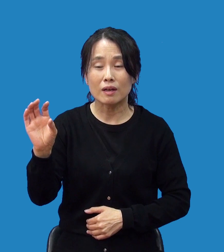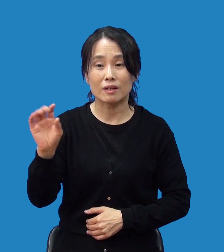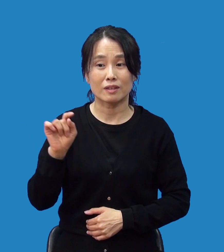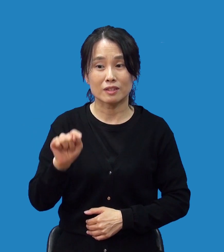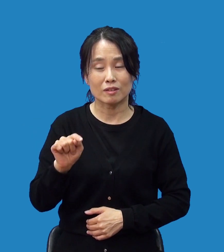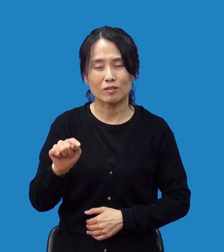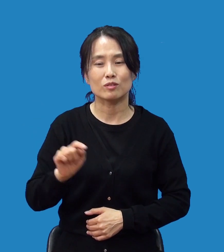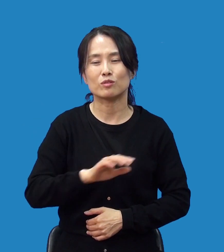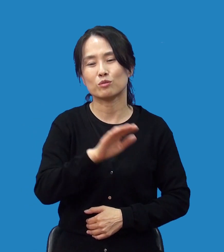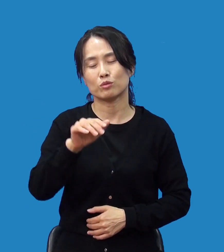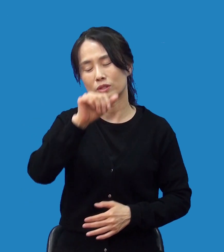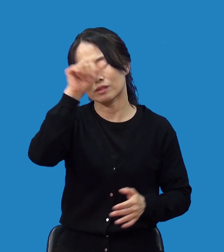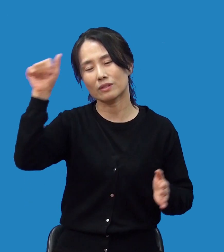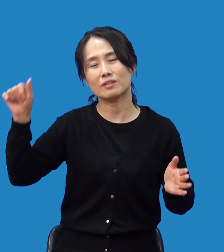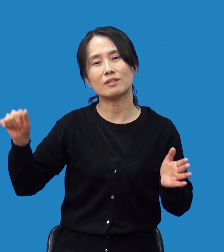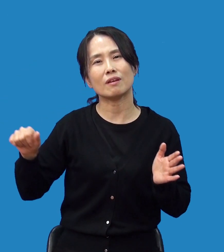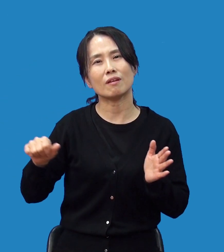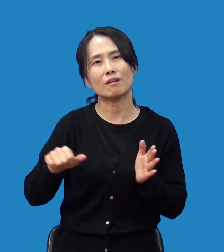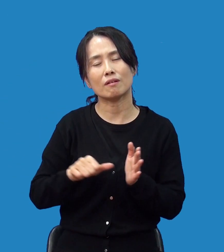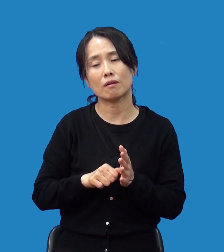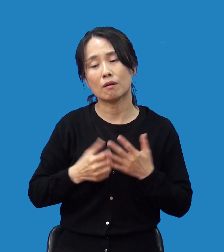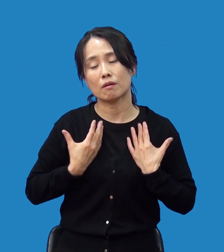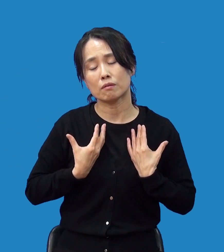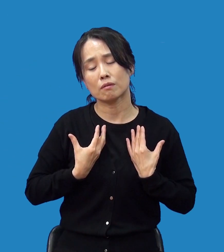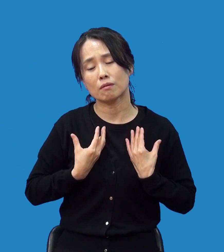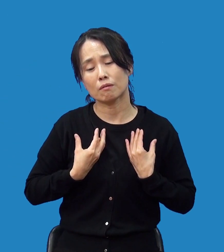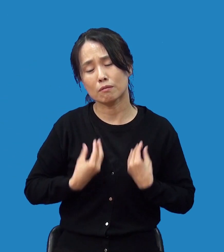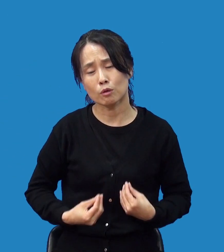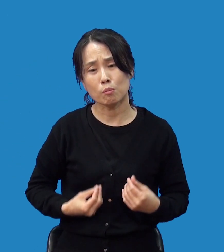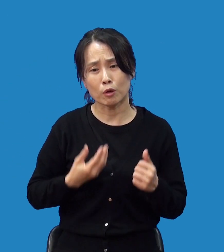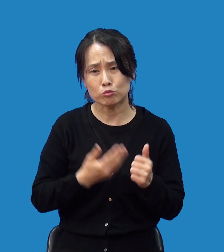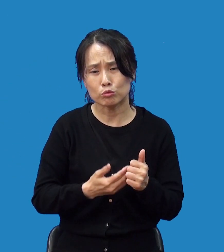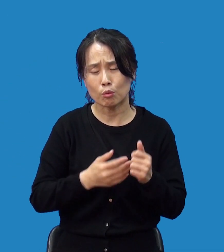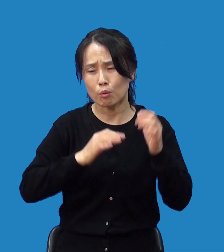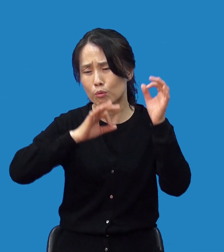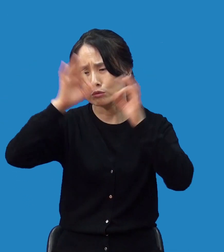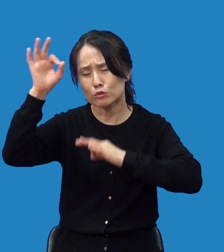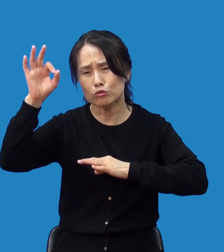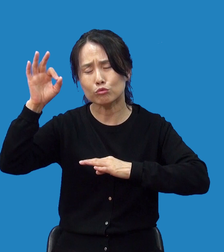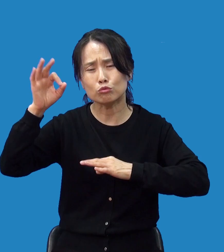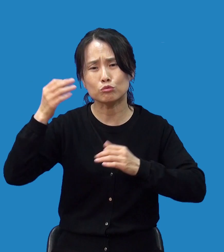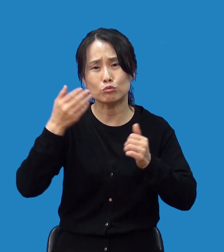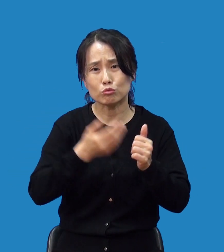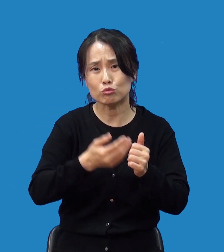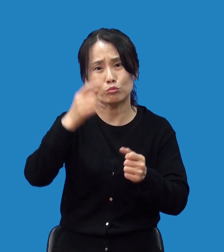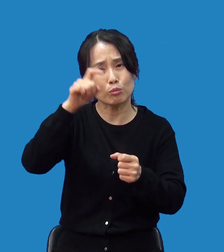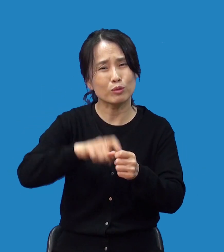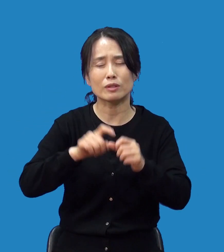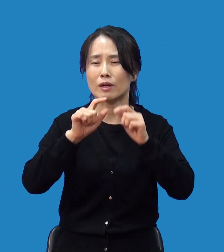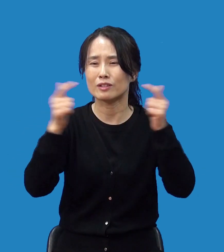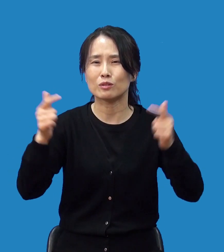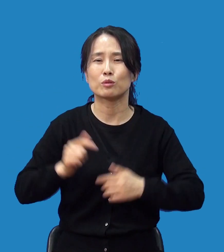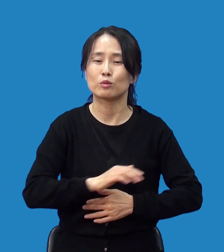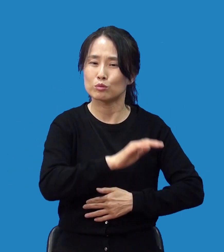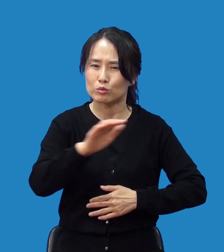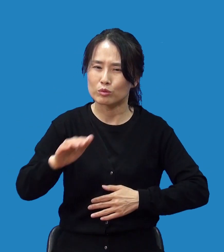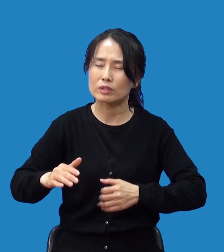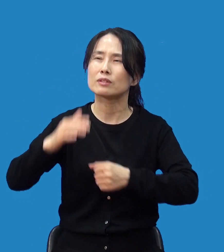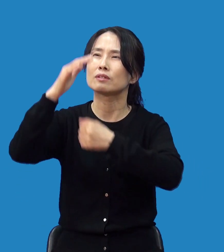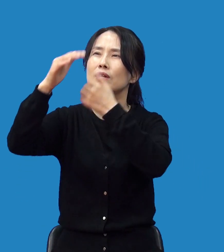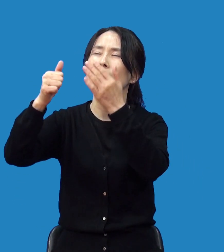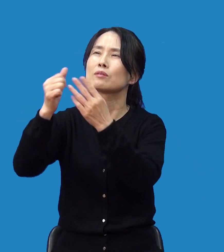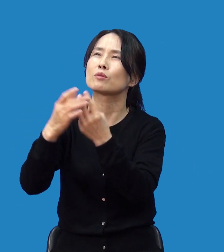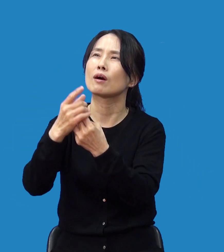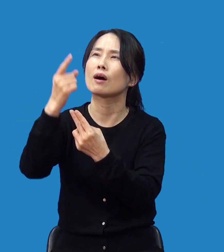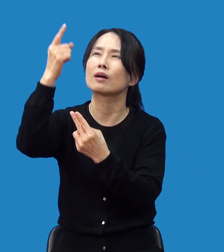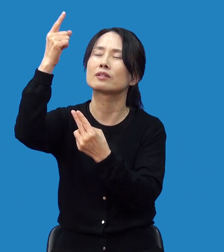이것은 우리 인생을 절망케 하거나 자빠지게 하거나 실족하는 게 아니고 우리를 하나님과 하나 되게